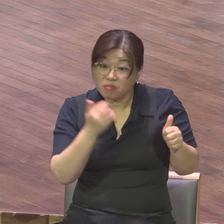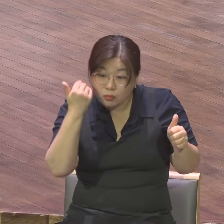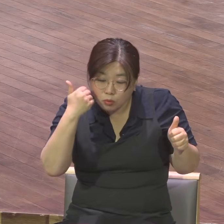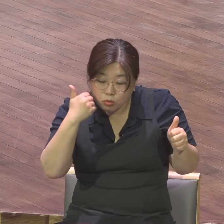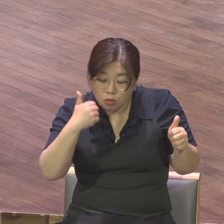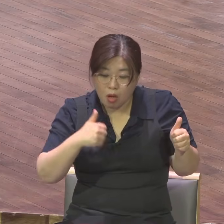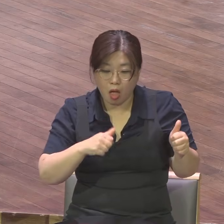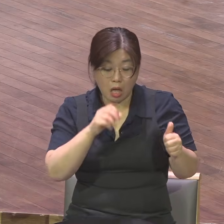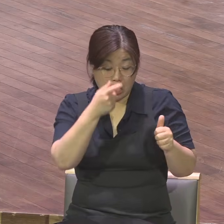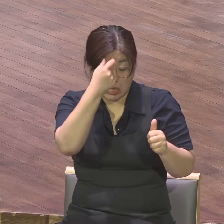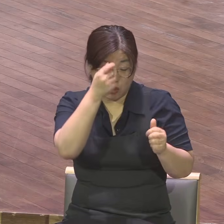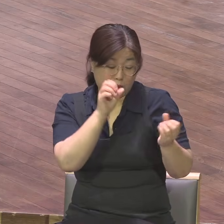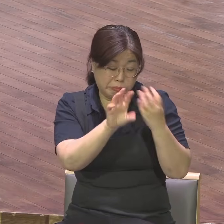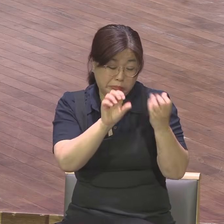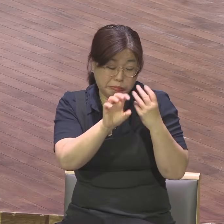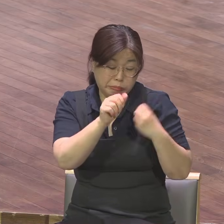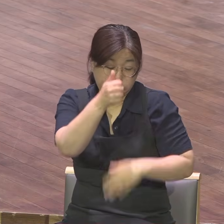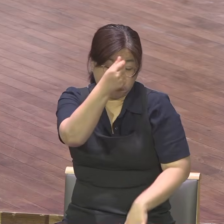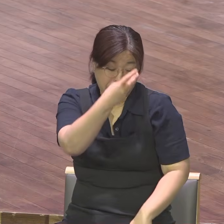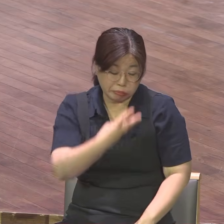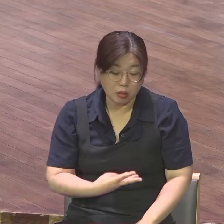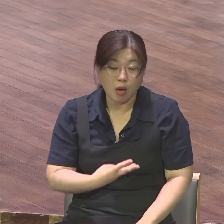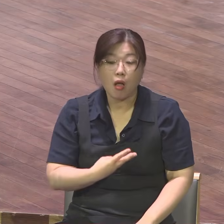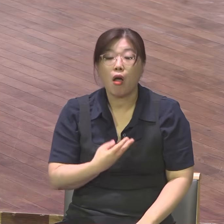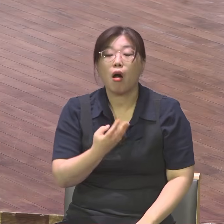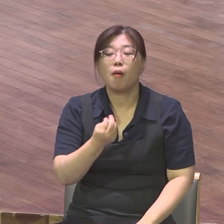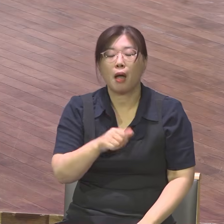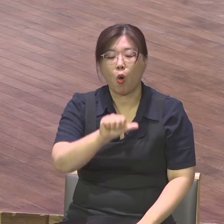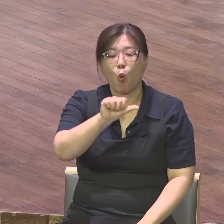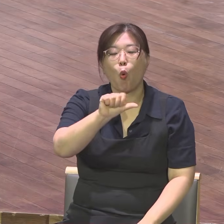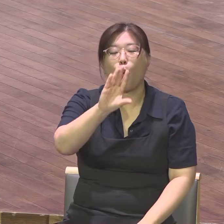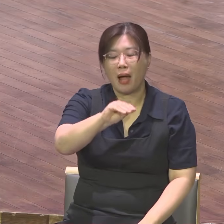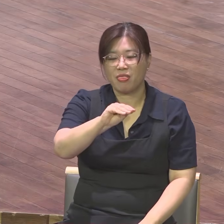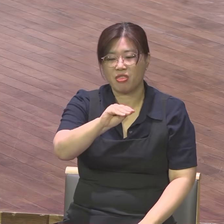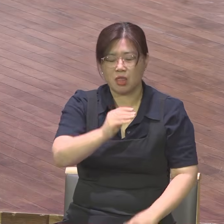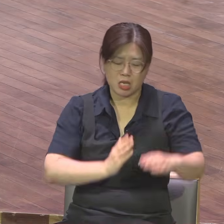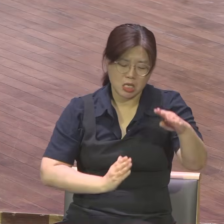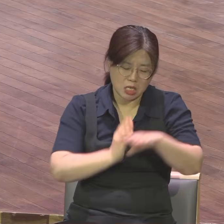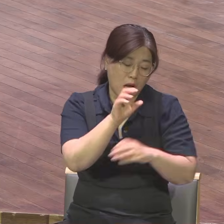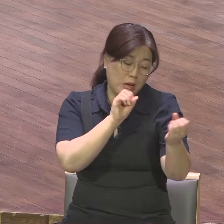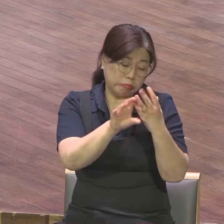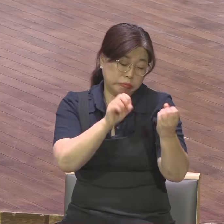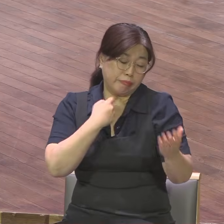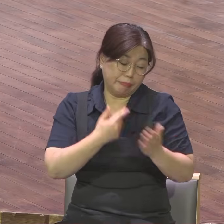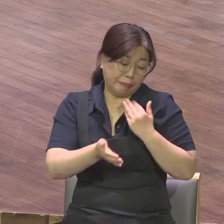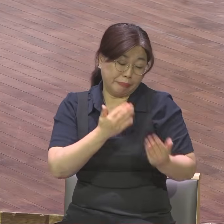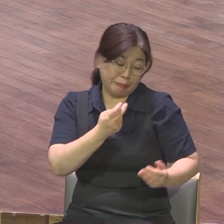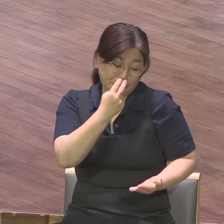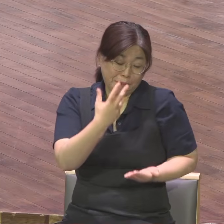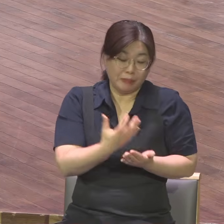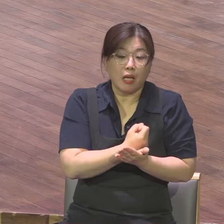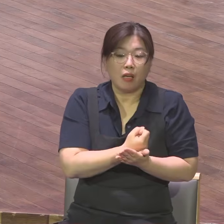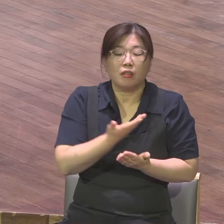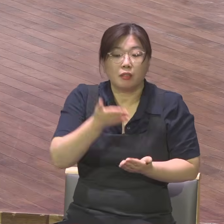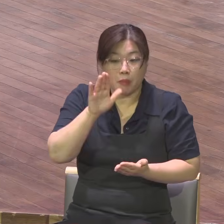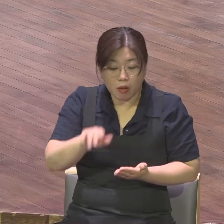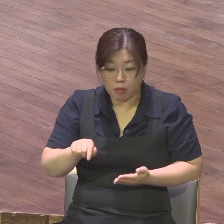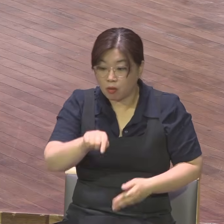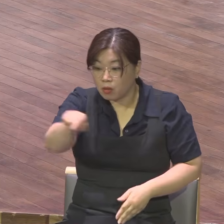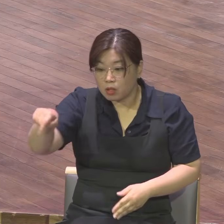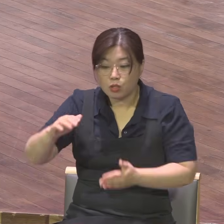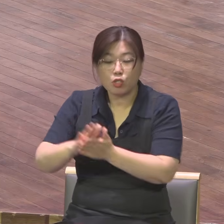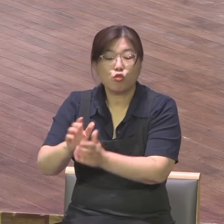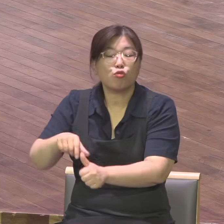이 물려지만은 주위의 친구들을 구원하는 데는 50이 죽어서까지 응답입니다. 무슨 말입니까?